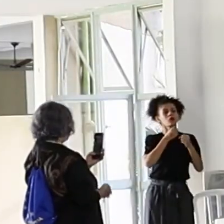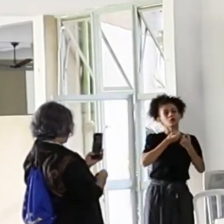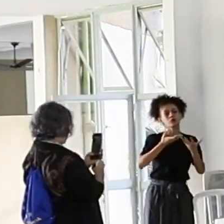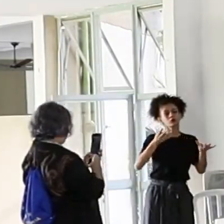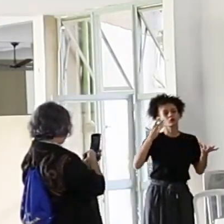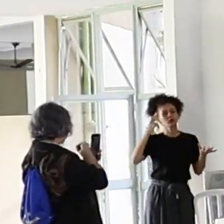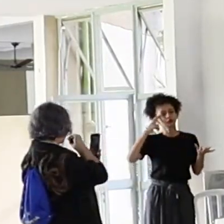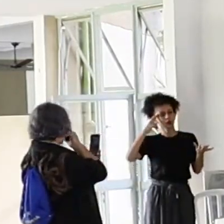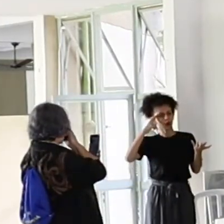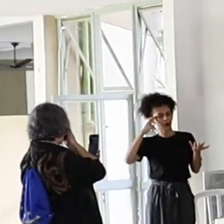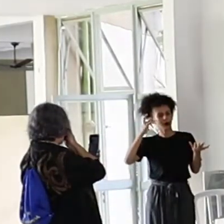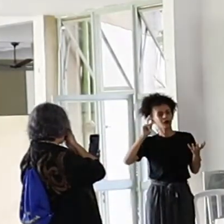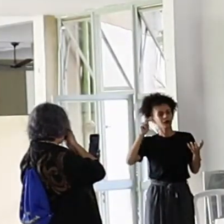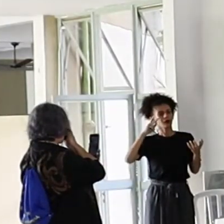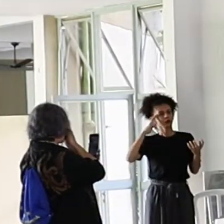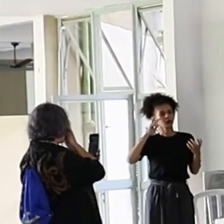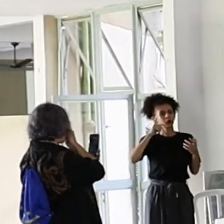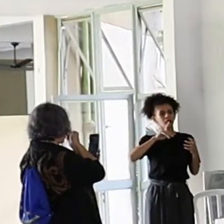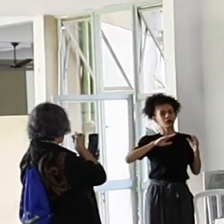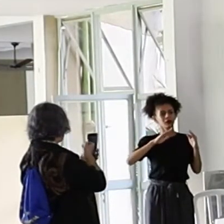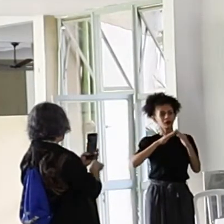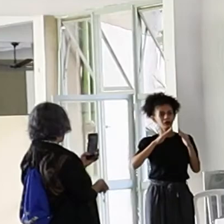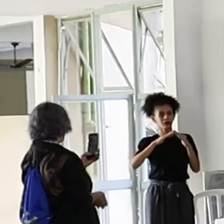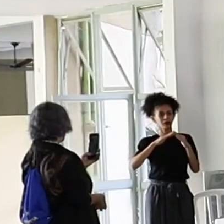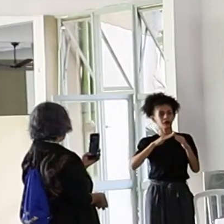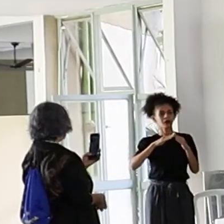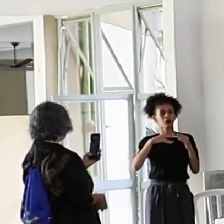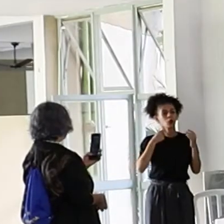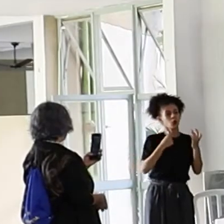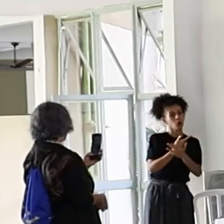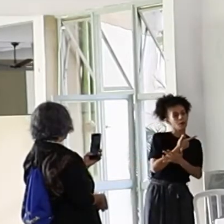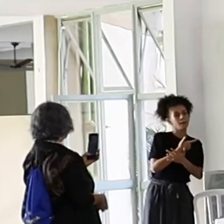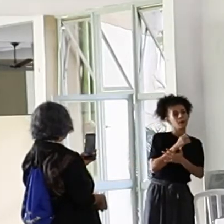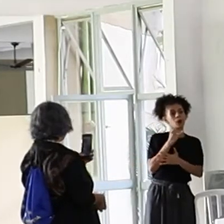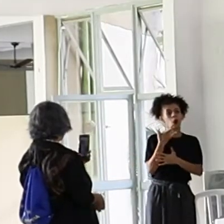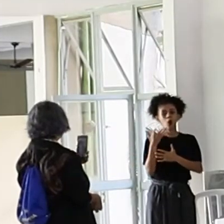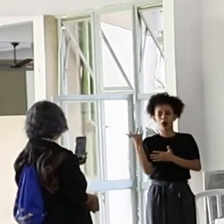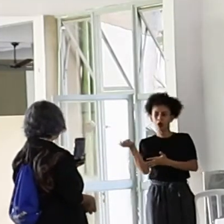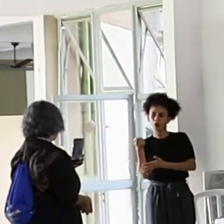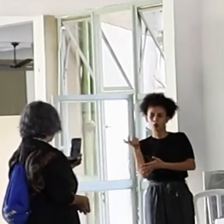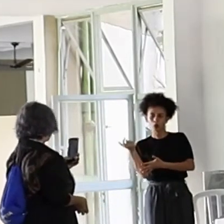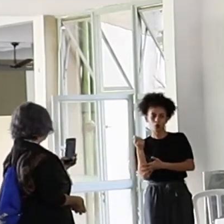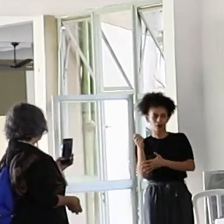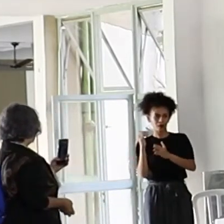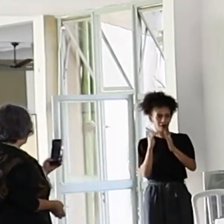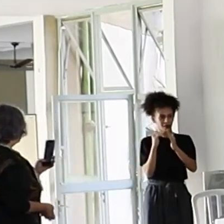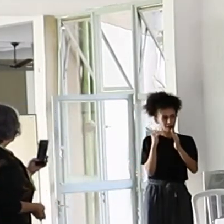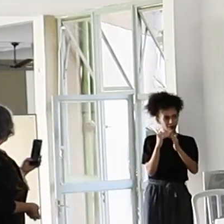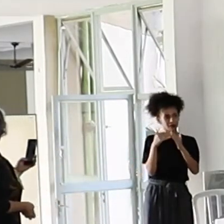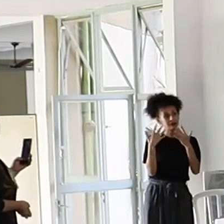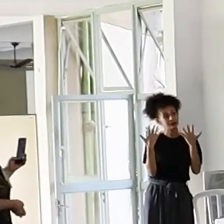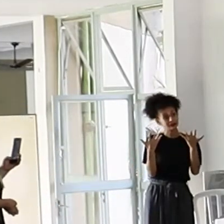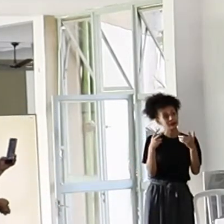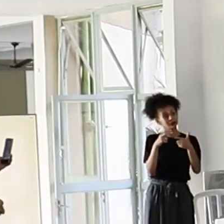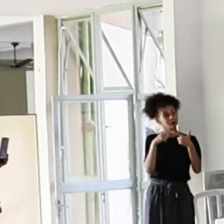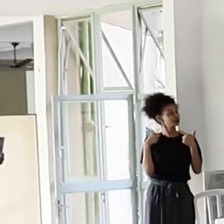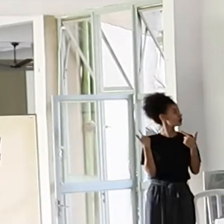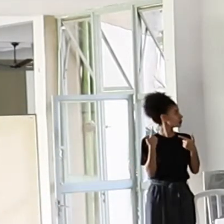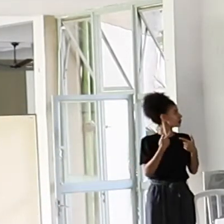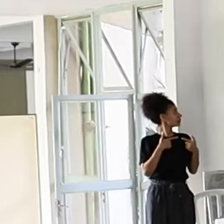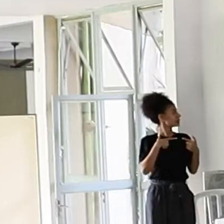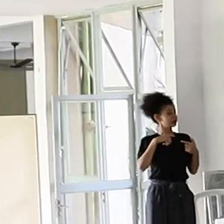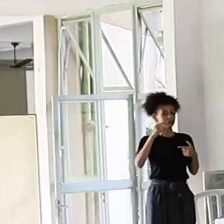todo mundo tem o sonho de encontrar um lar seja comprando ou alugando esse lá e nesse sentido